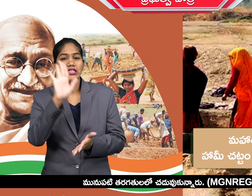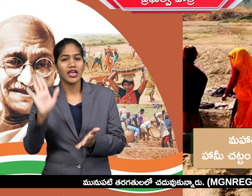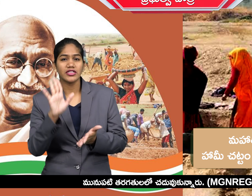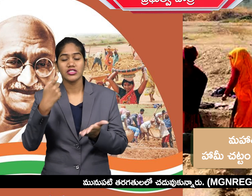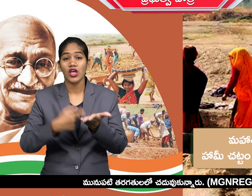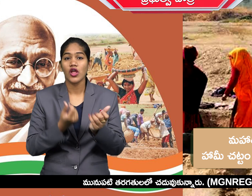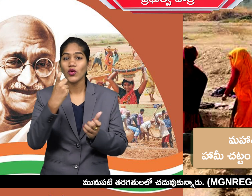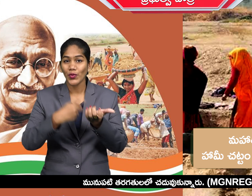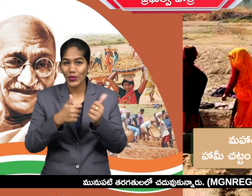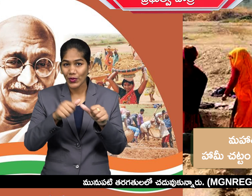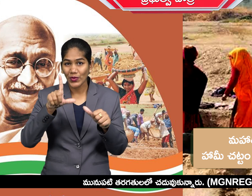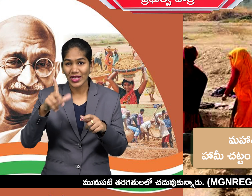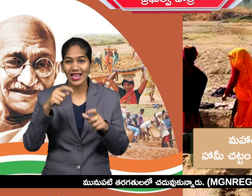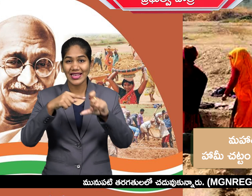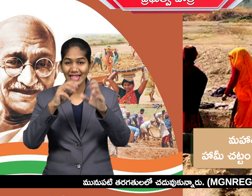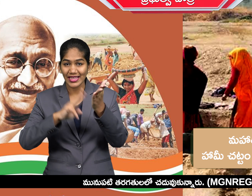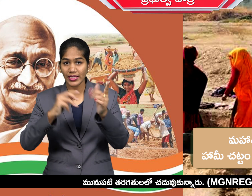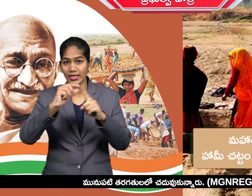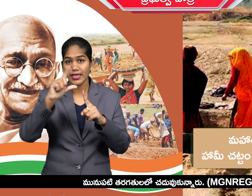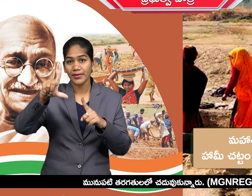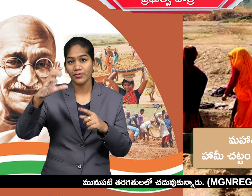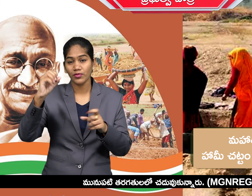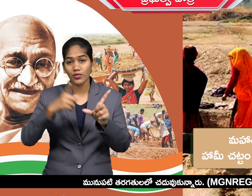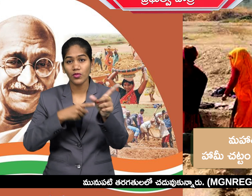ఎంజీఎన్ ఆర్ఈజీఏ